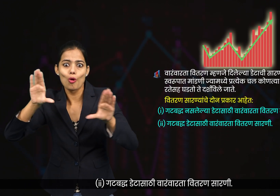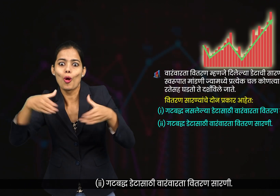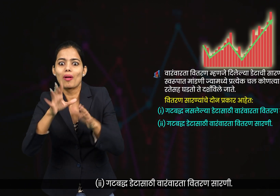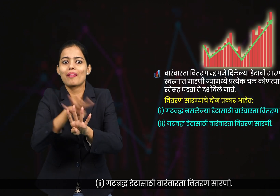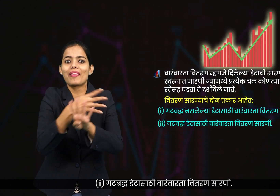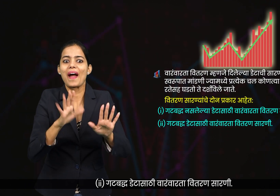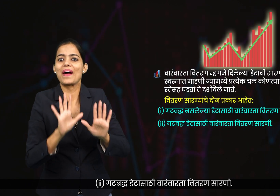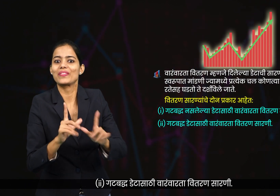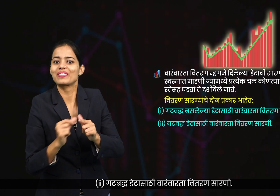वितरण सारणी।